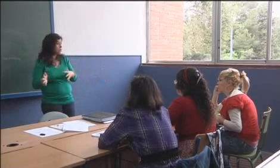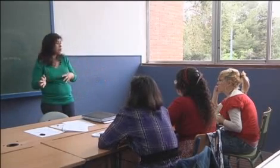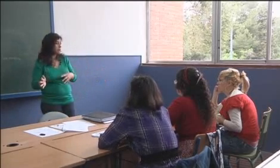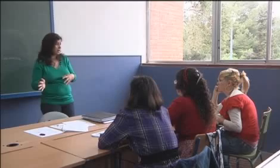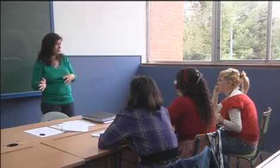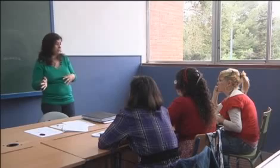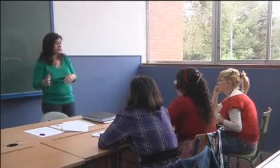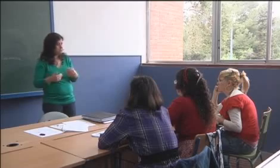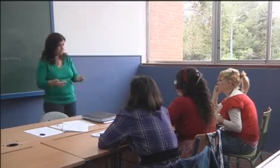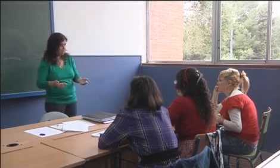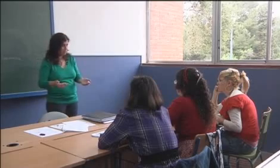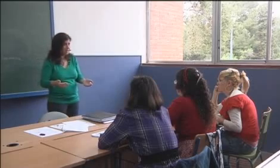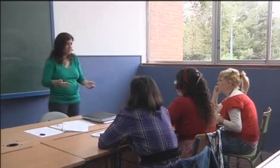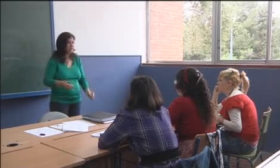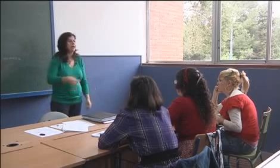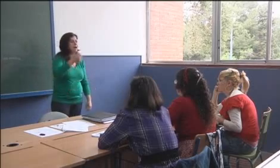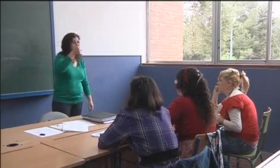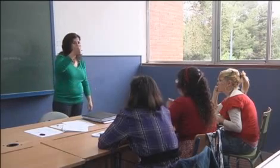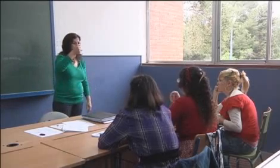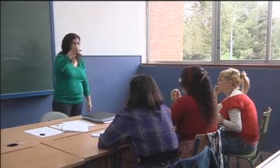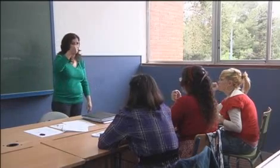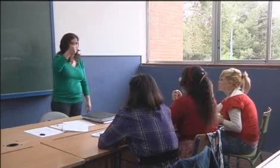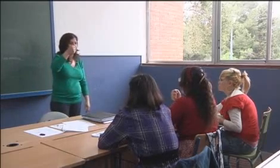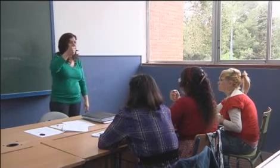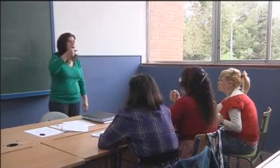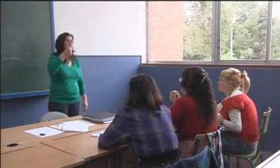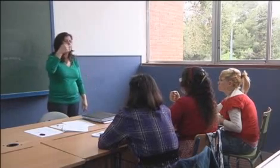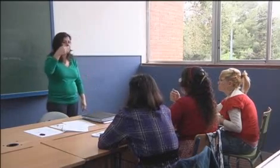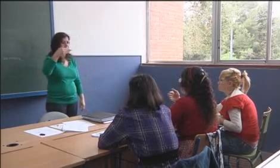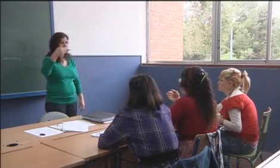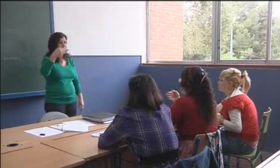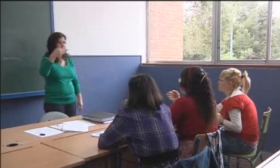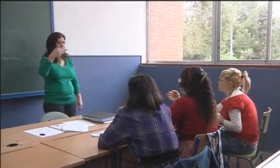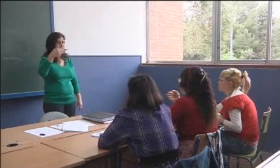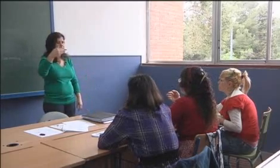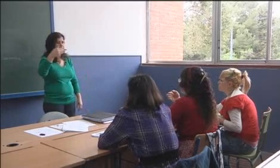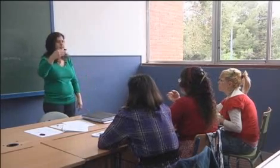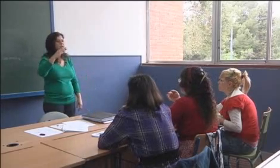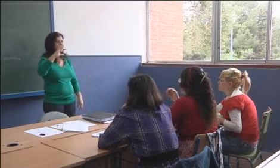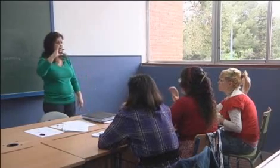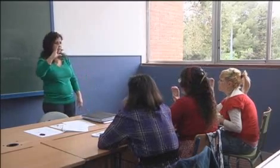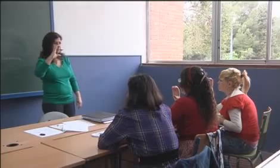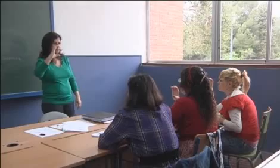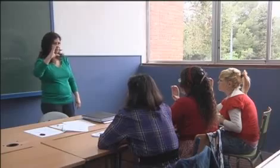signo estipulado empezamos vale venga a b c